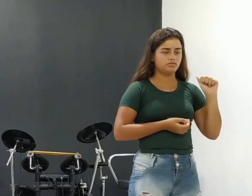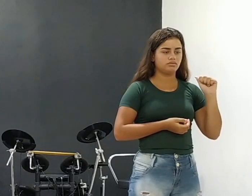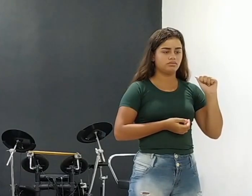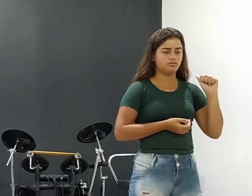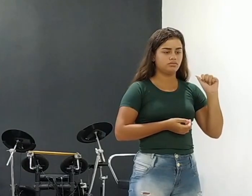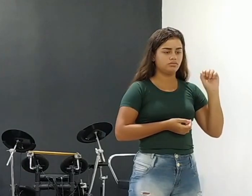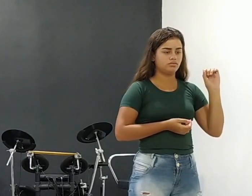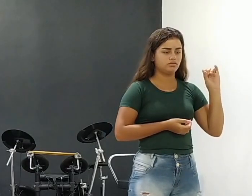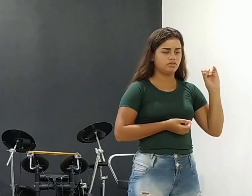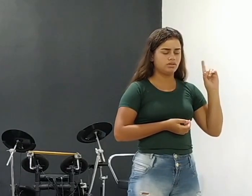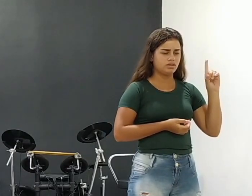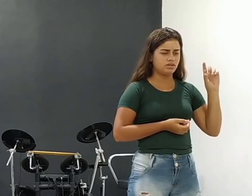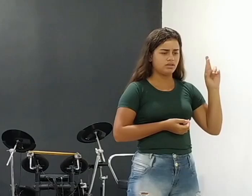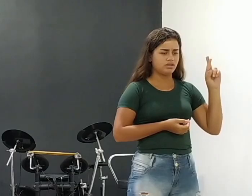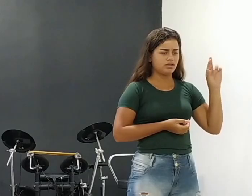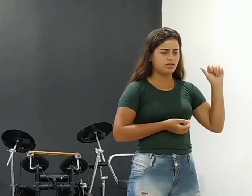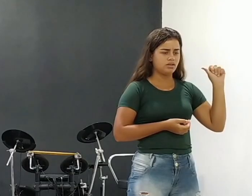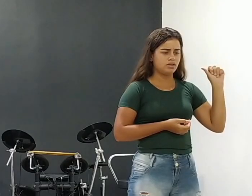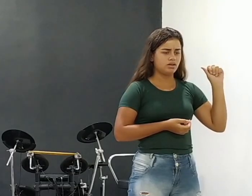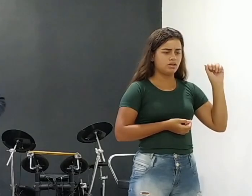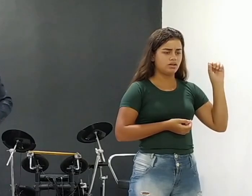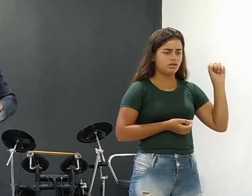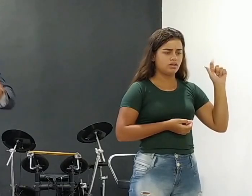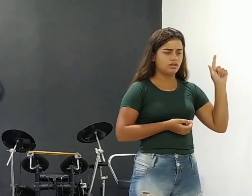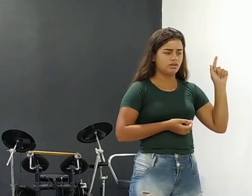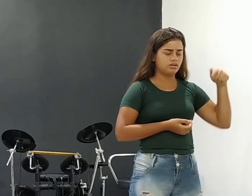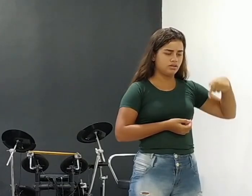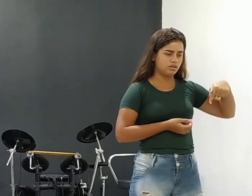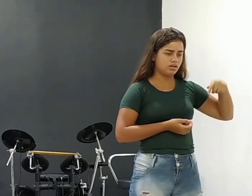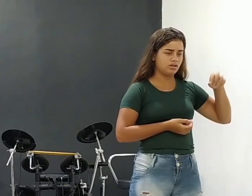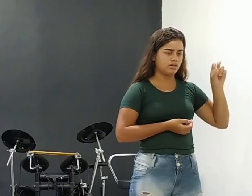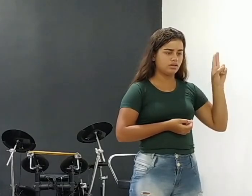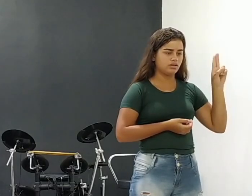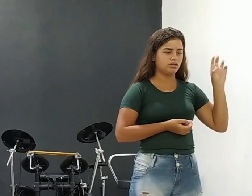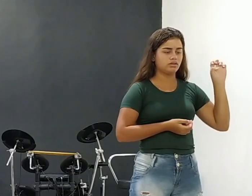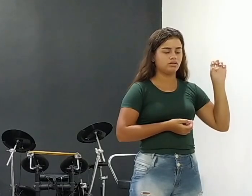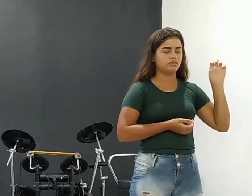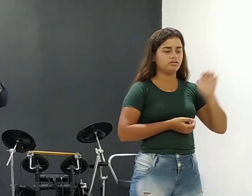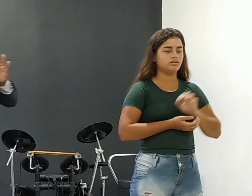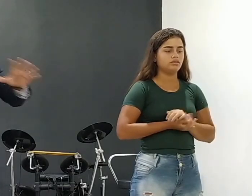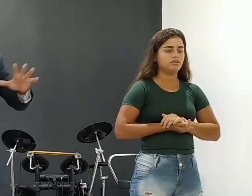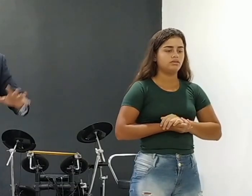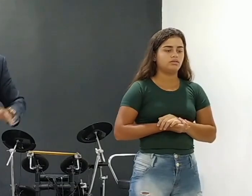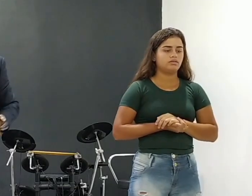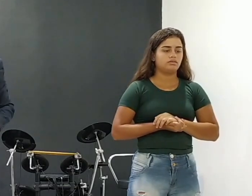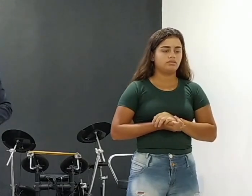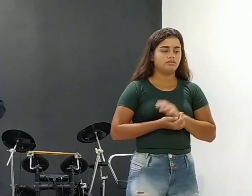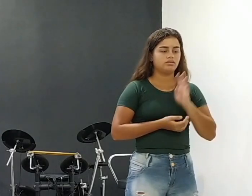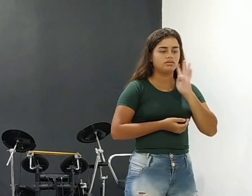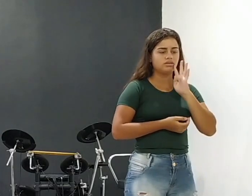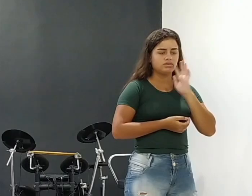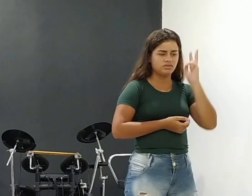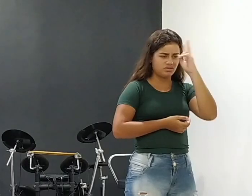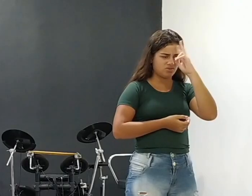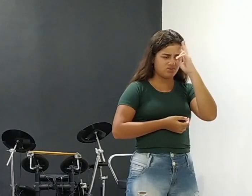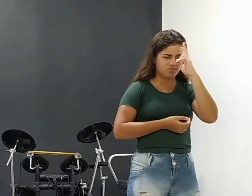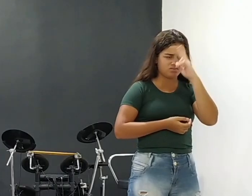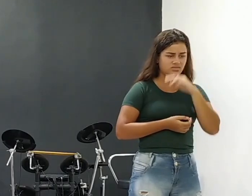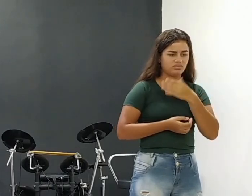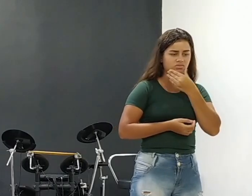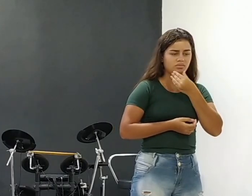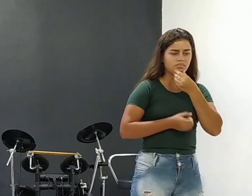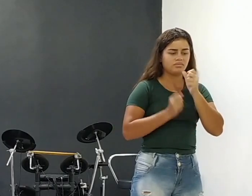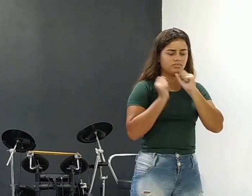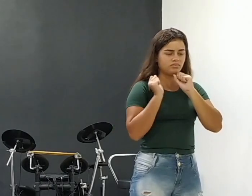homens foram lançados dentro de uma fornalha. Todo mundo conhece a história, não quero entrar nela. A